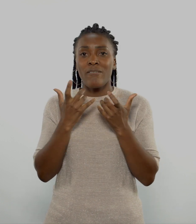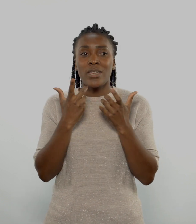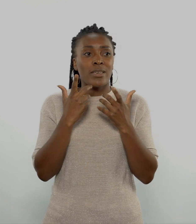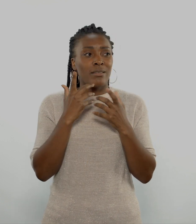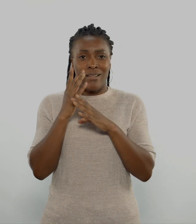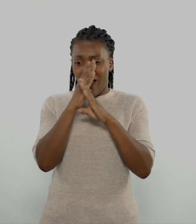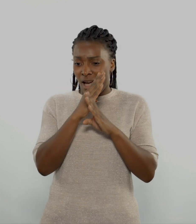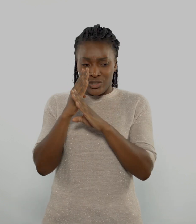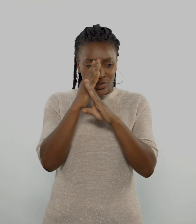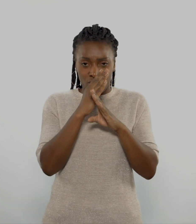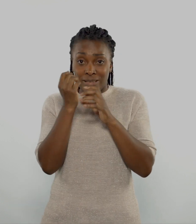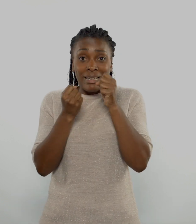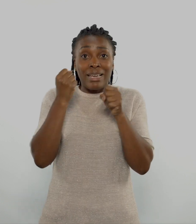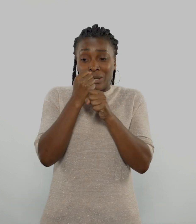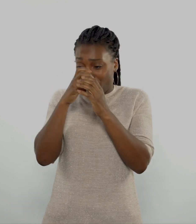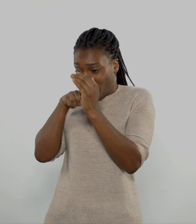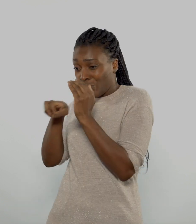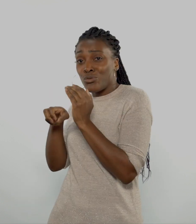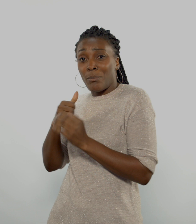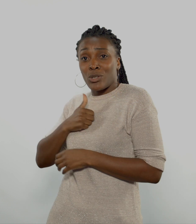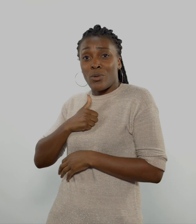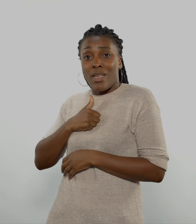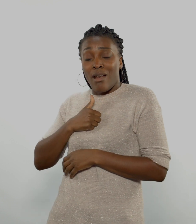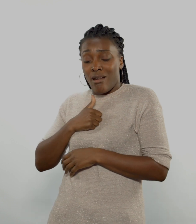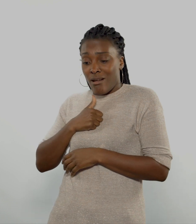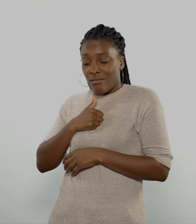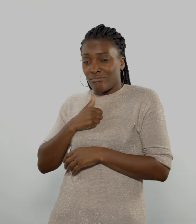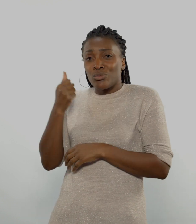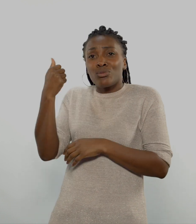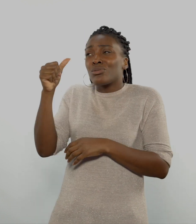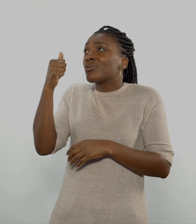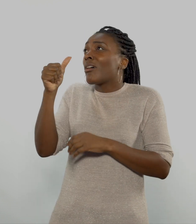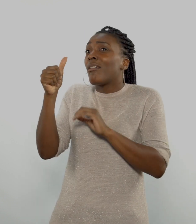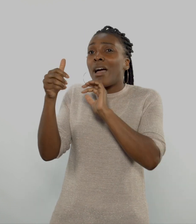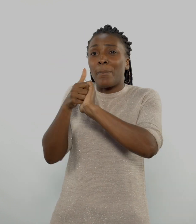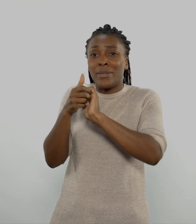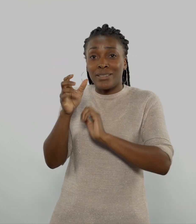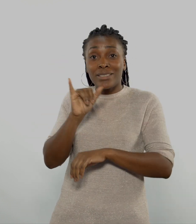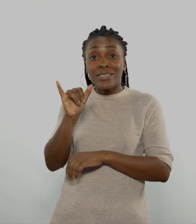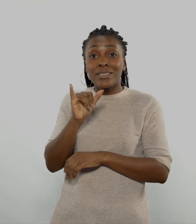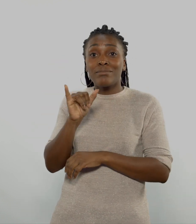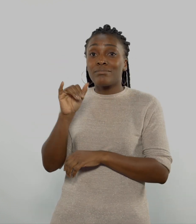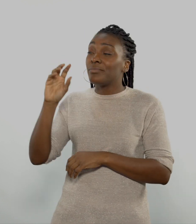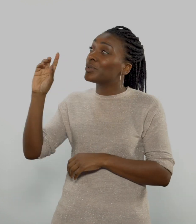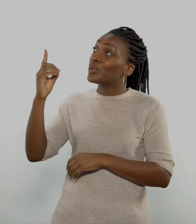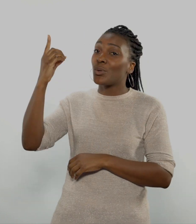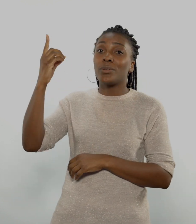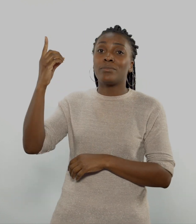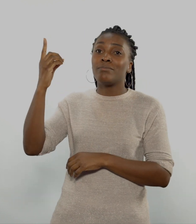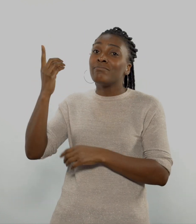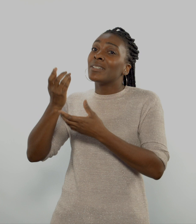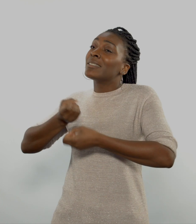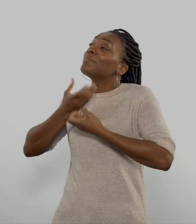quelque part. Je me suis créé un refuge personnel dans lequel j'avais comme presque seul ami Dieu, et à qui